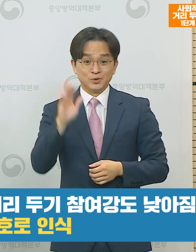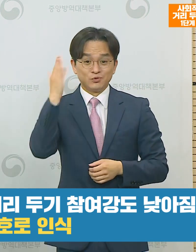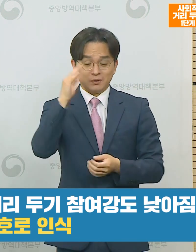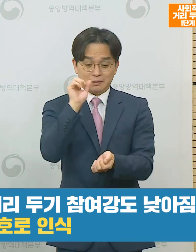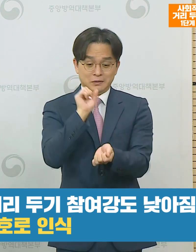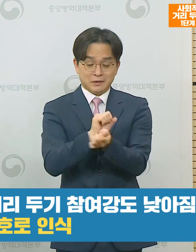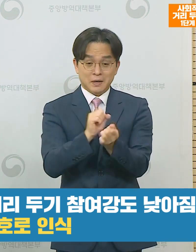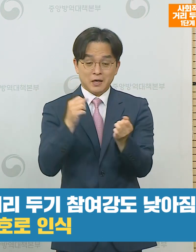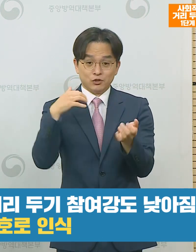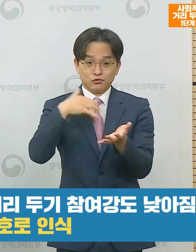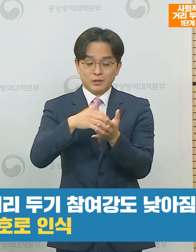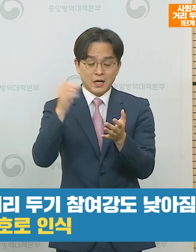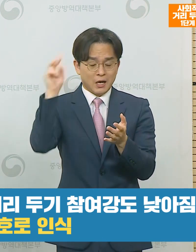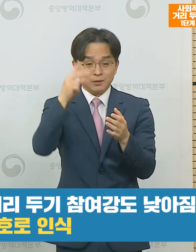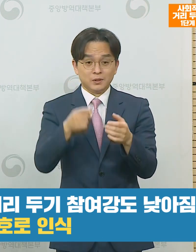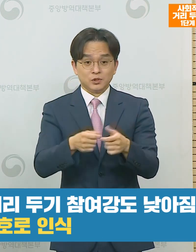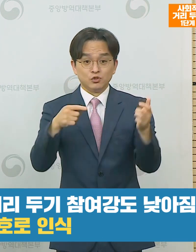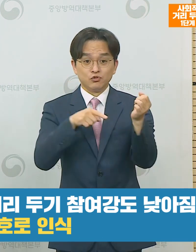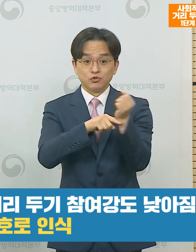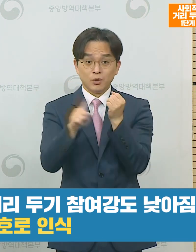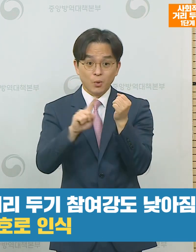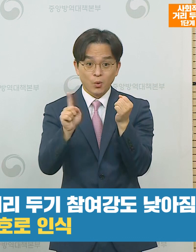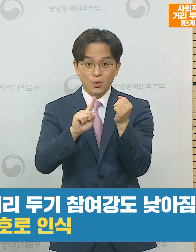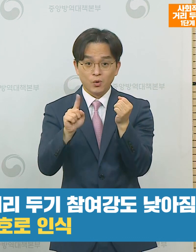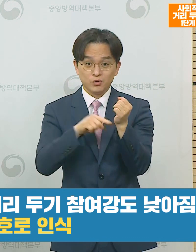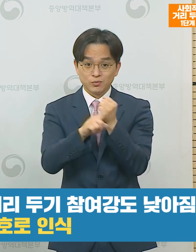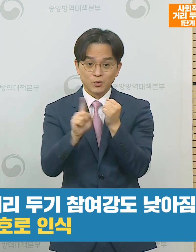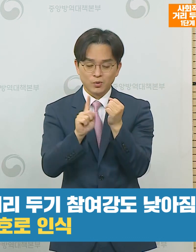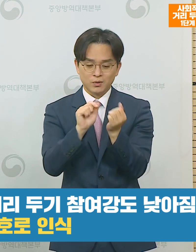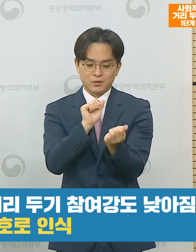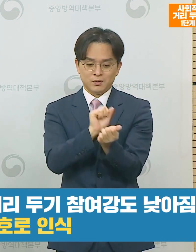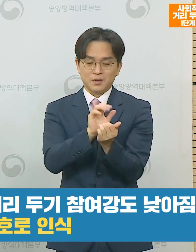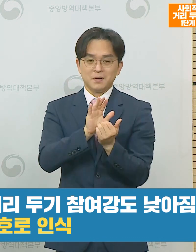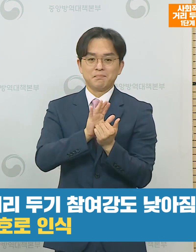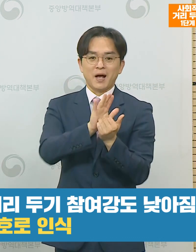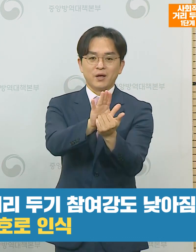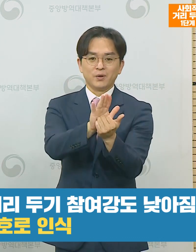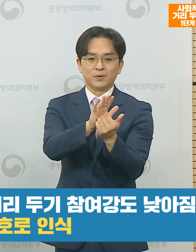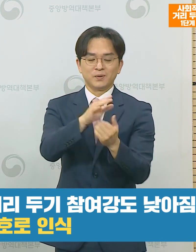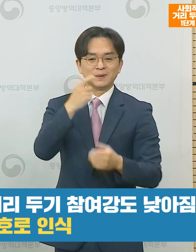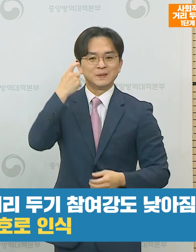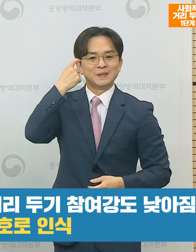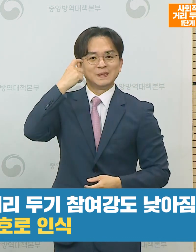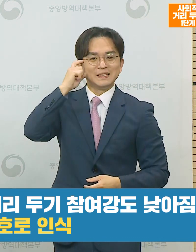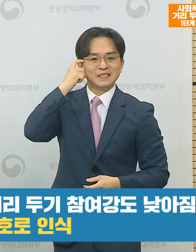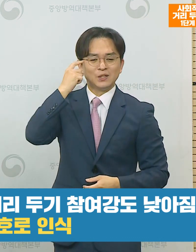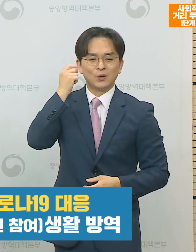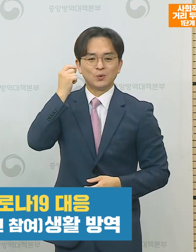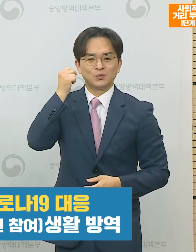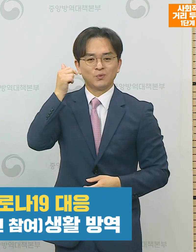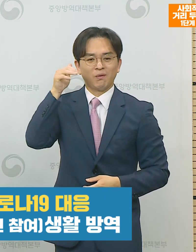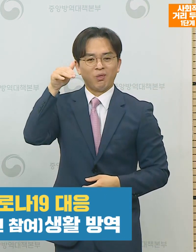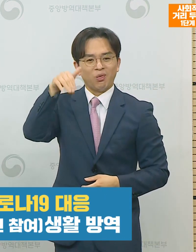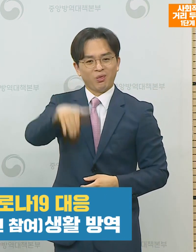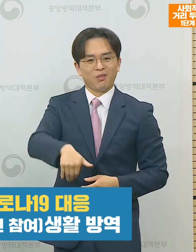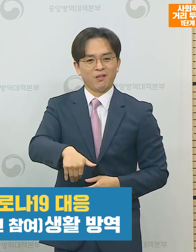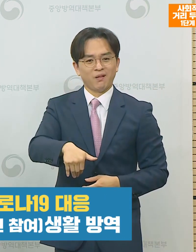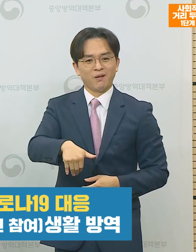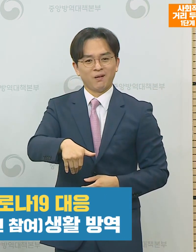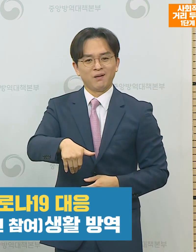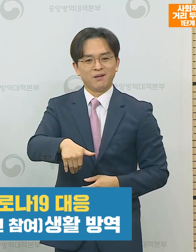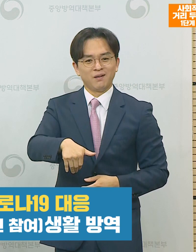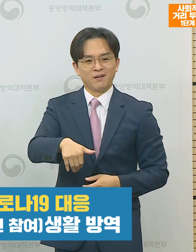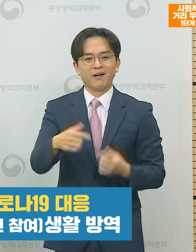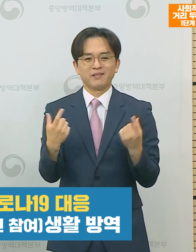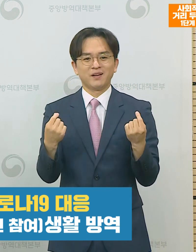무뎌지고 거리두기 참여 강도가 낮아지고 있다는 큰 위험의 신호로 인식하고 있습니다. 우리나라